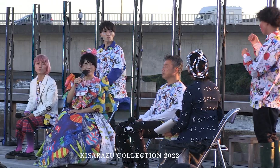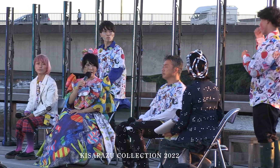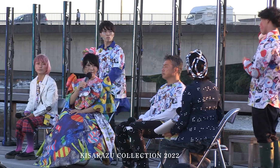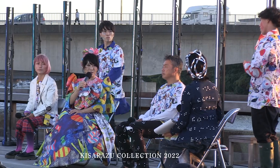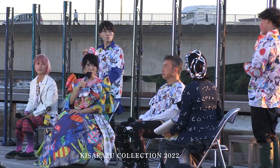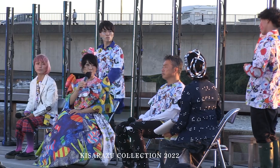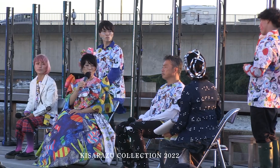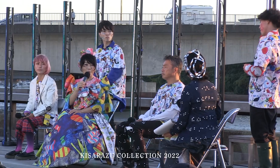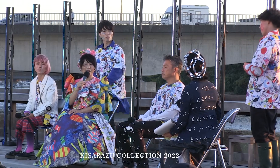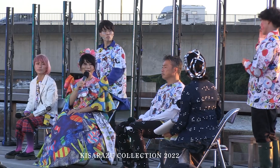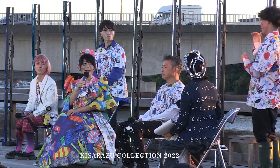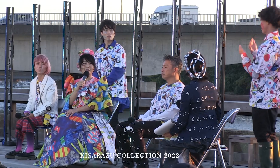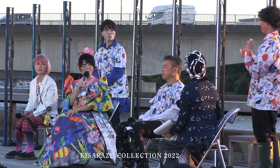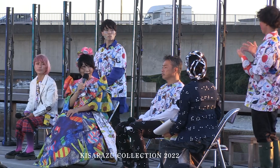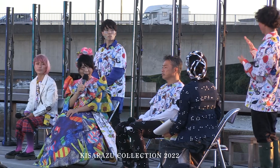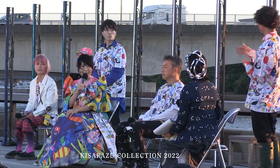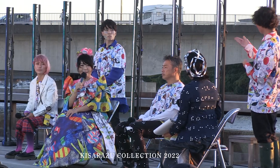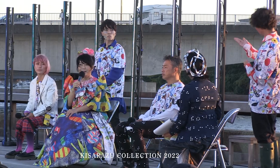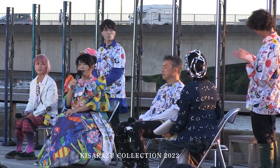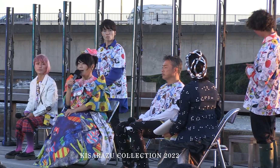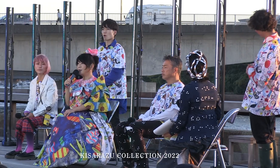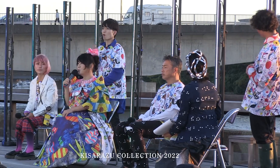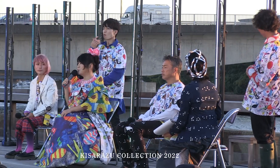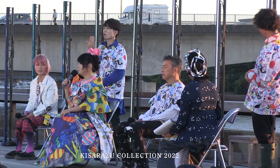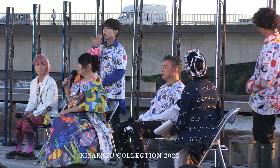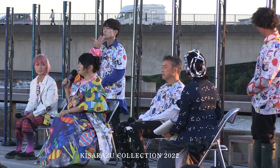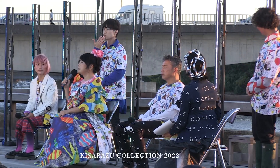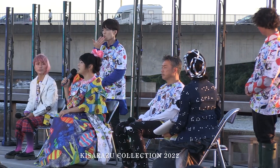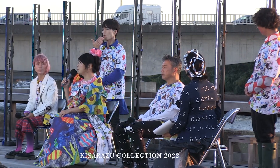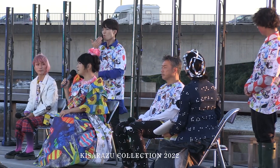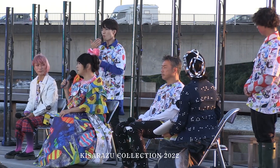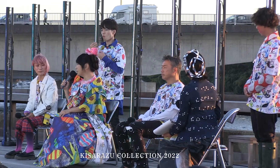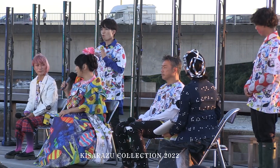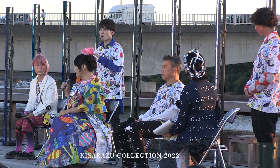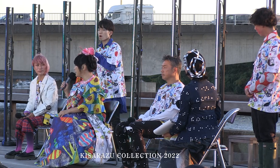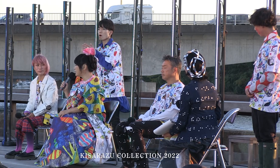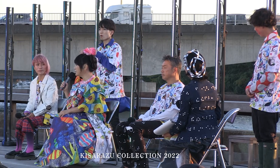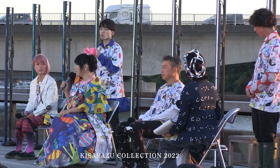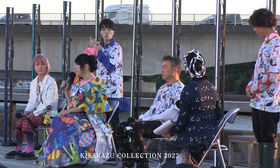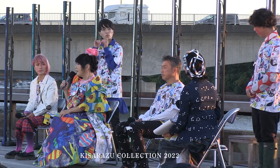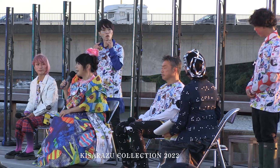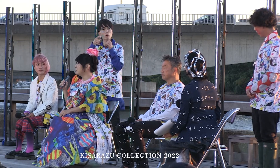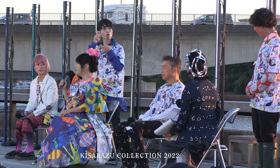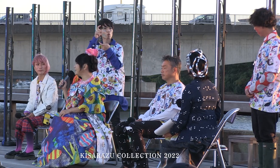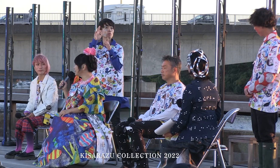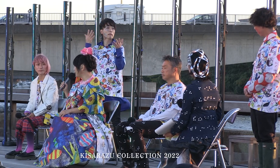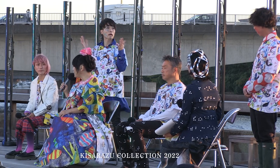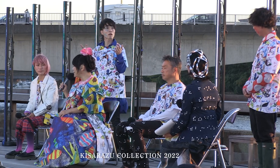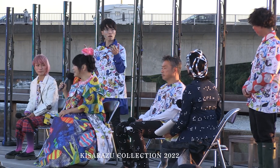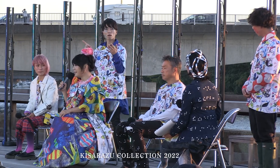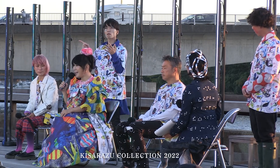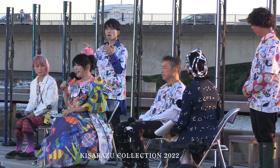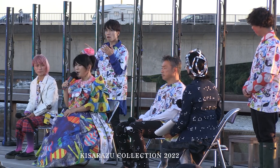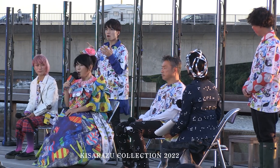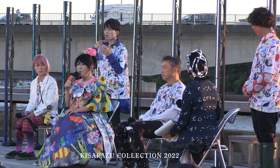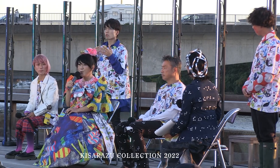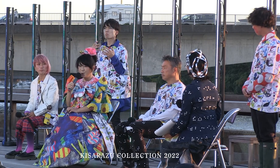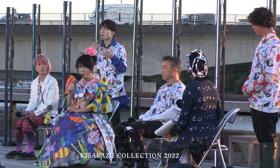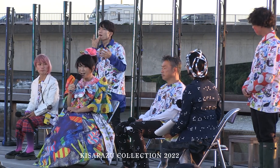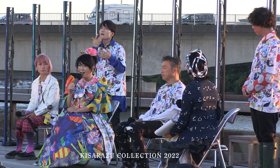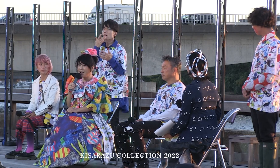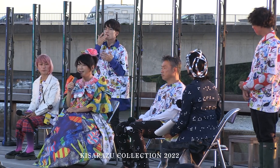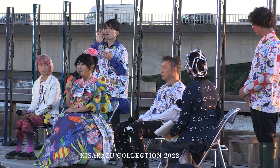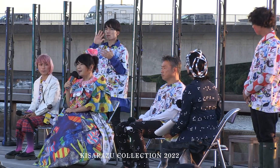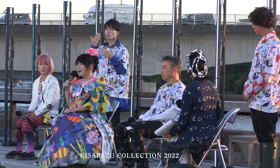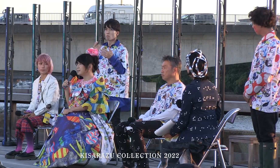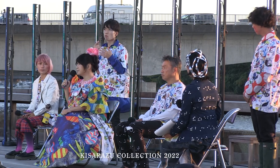私たちの時代はそういう言葉がなかったので、あの本当にみんなも何か分からなくて、春菜愛がテレビに出て本名を